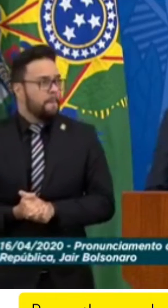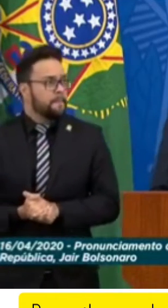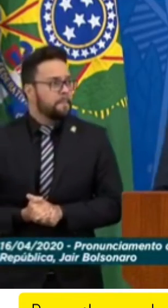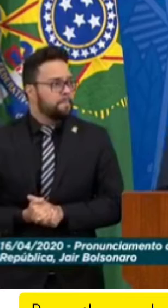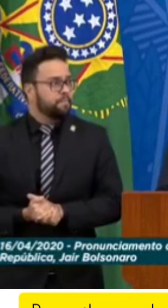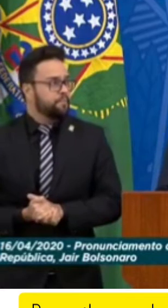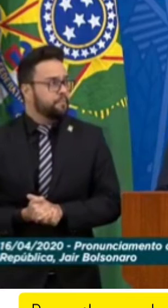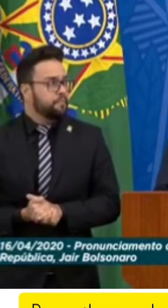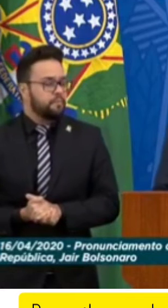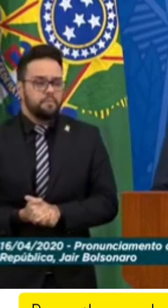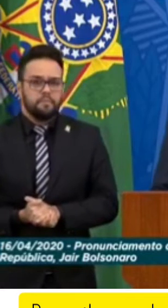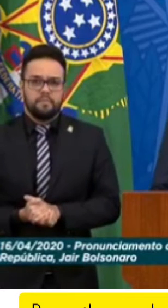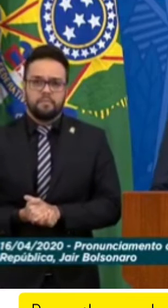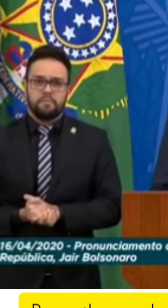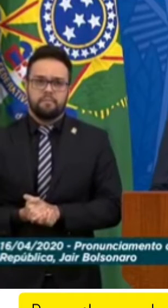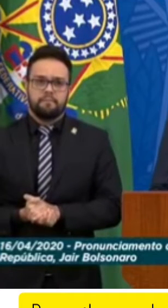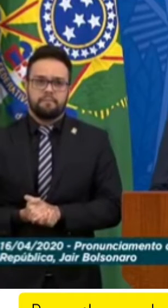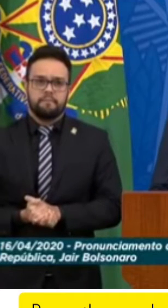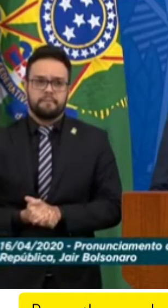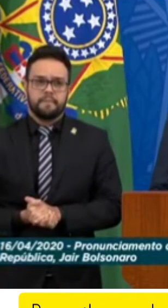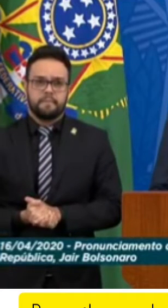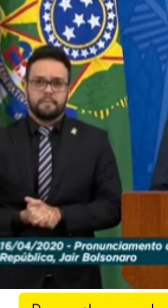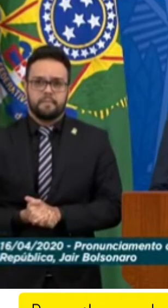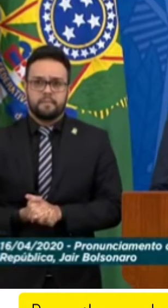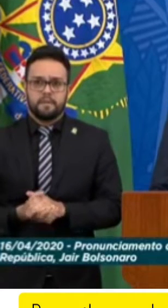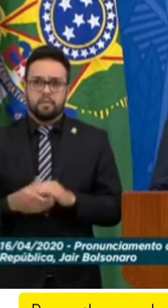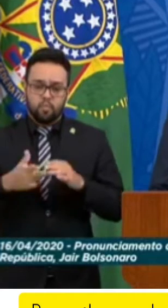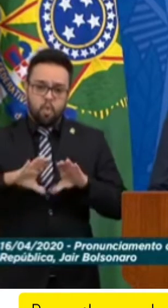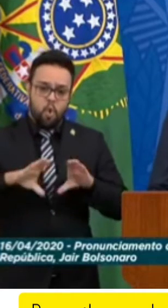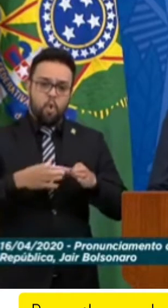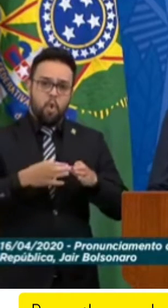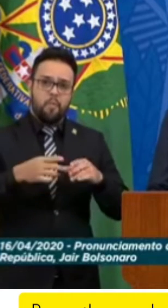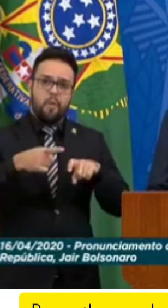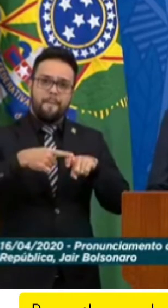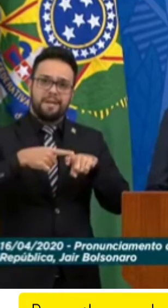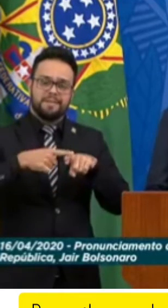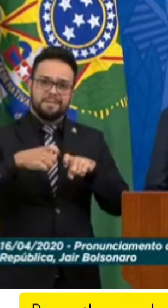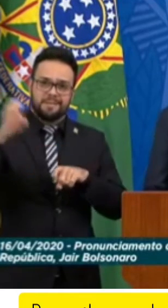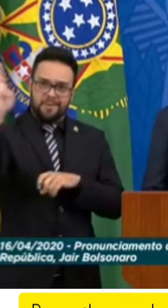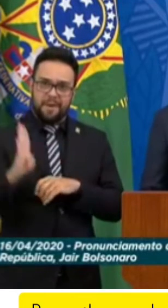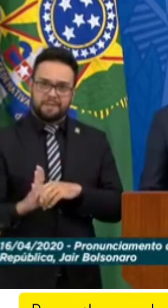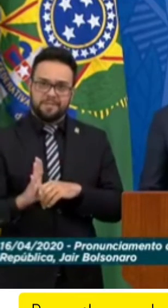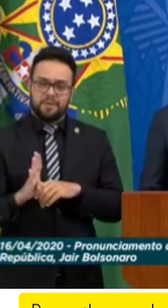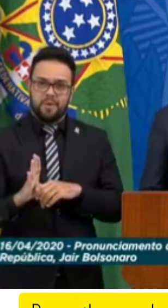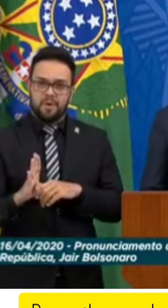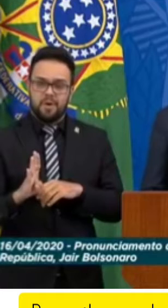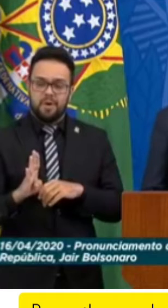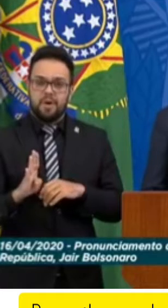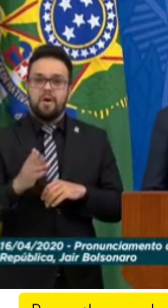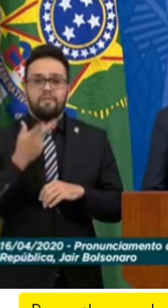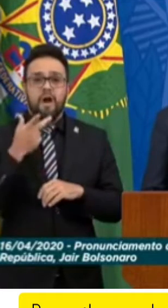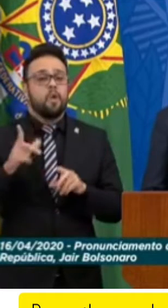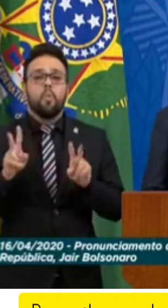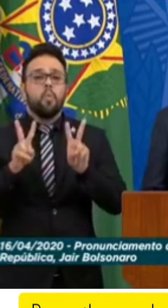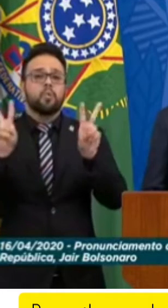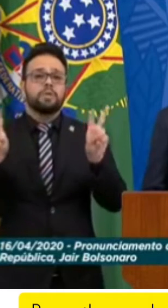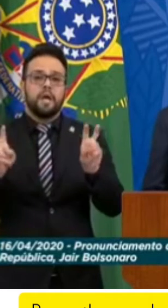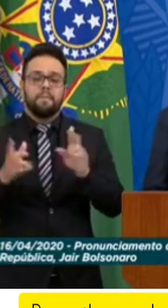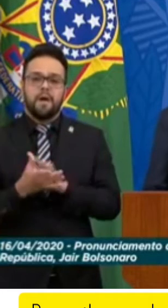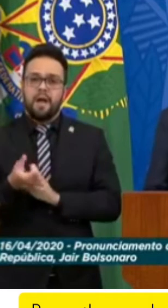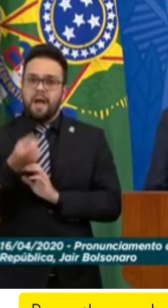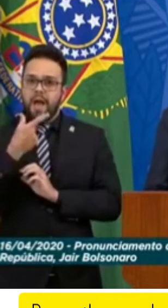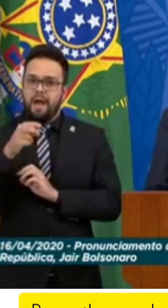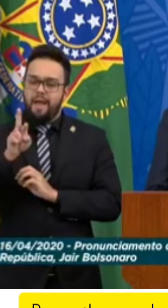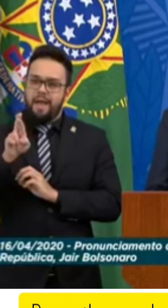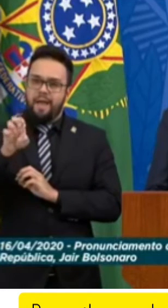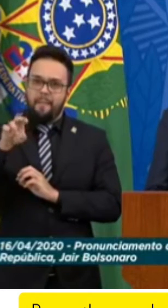MB, Ação de Medicina Brasileira, que o remédio para curar um